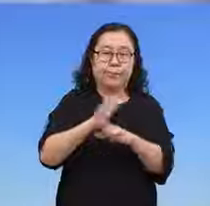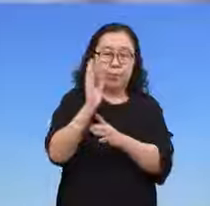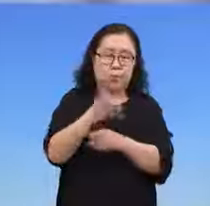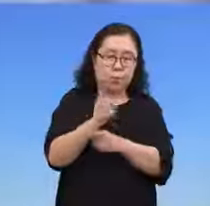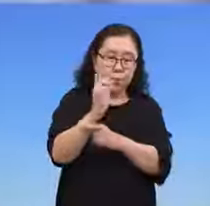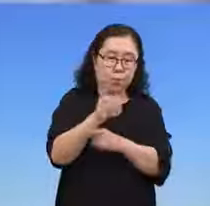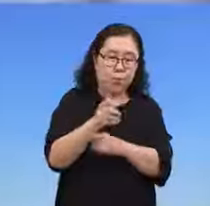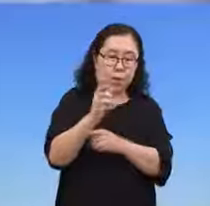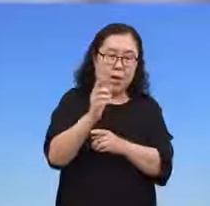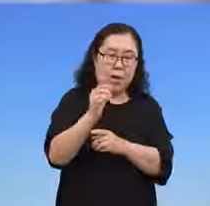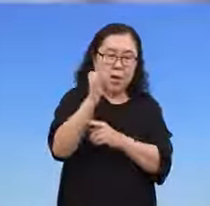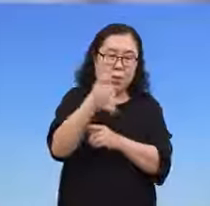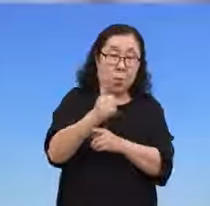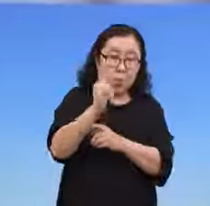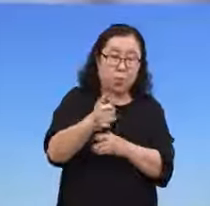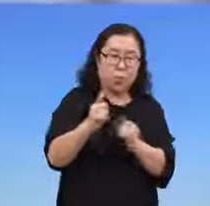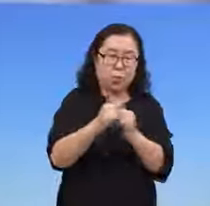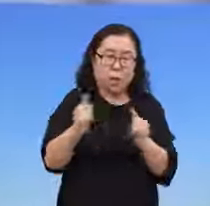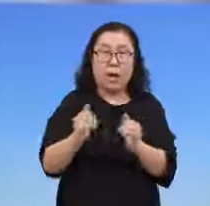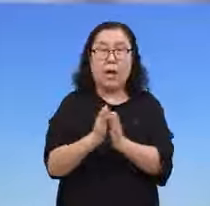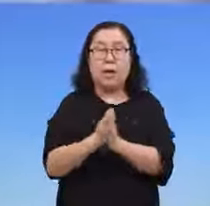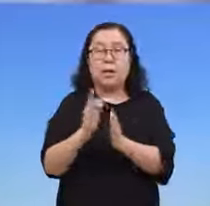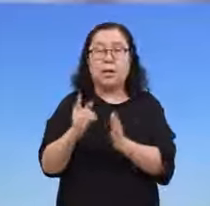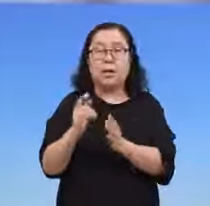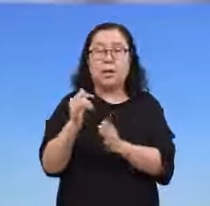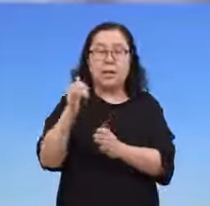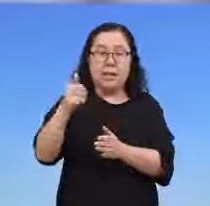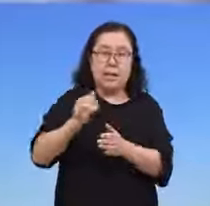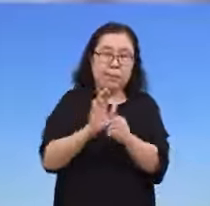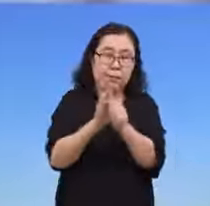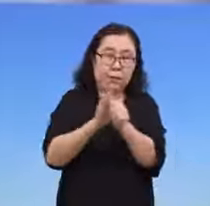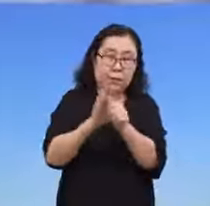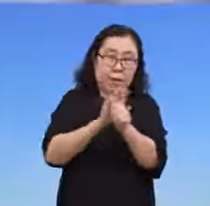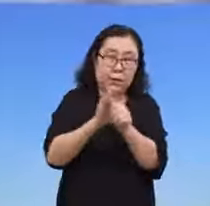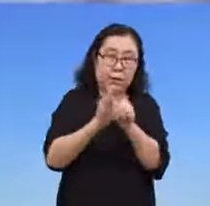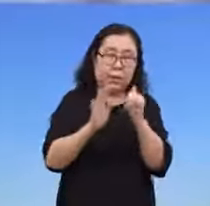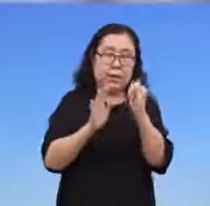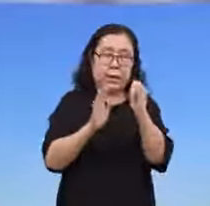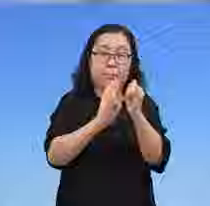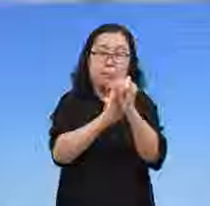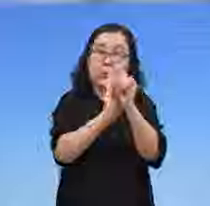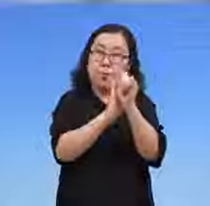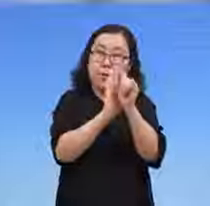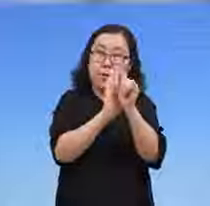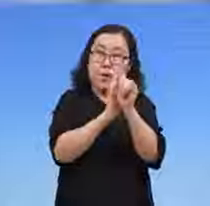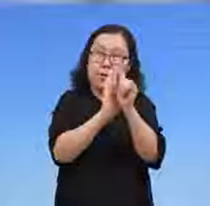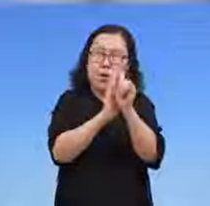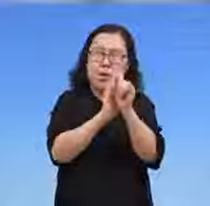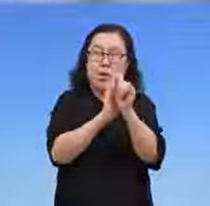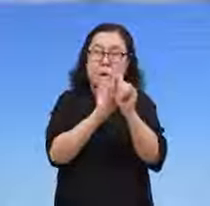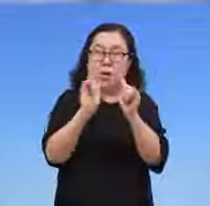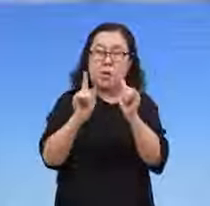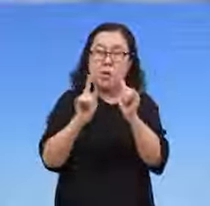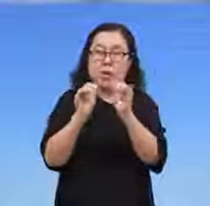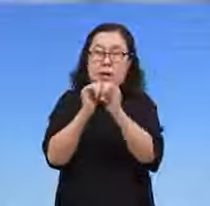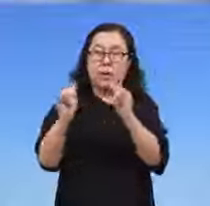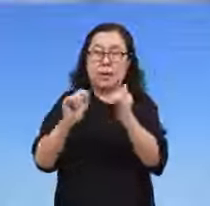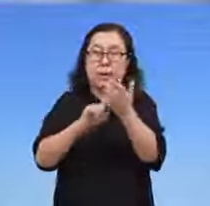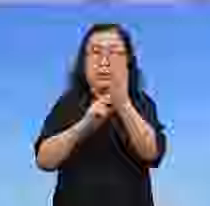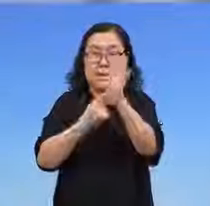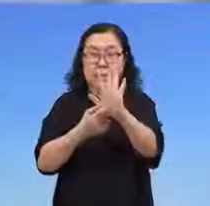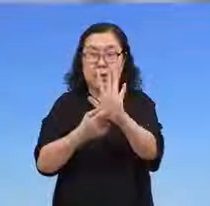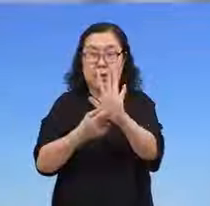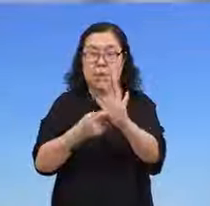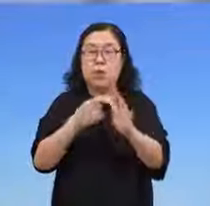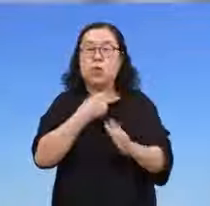그 마술 램프를 발견하고는 이제 그 램프를 문지르니까 그 램프에서 이제 거인이 나타나가지고